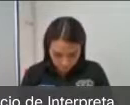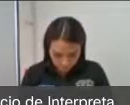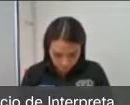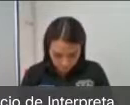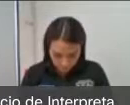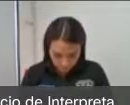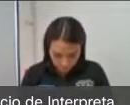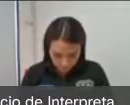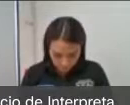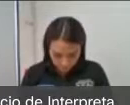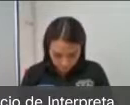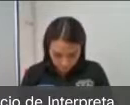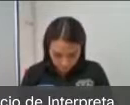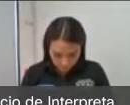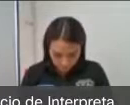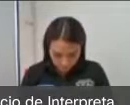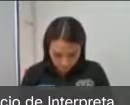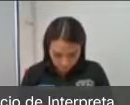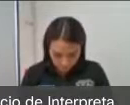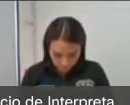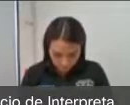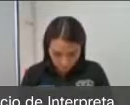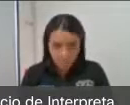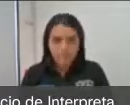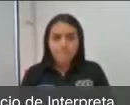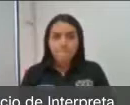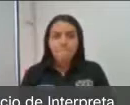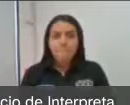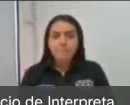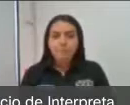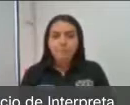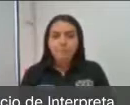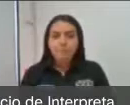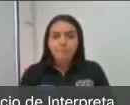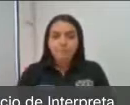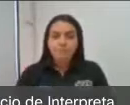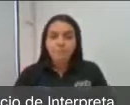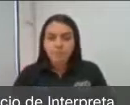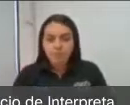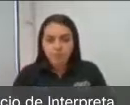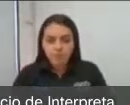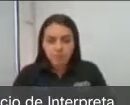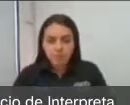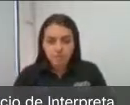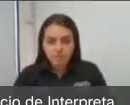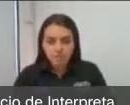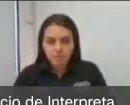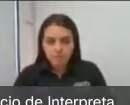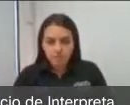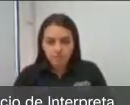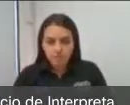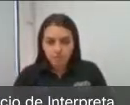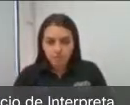Bueno, lo importante creo que es que me escuchen bien a mí mientras hago la interpretación